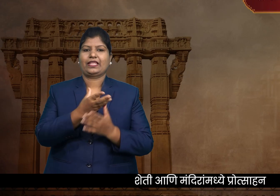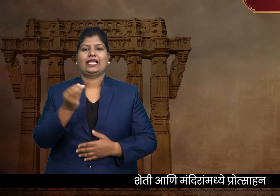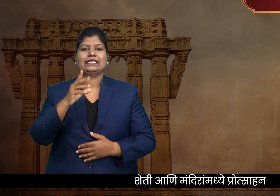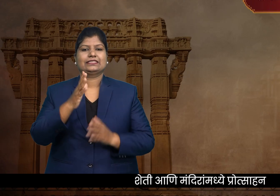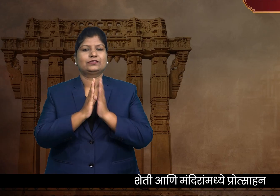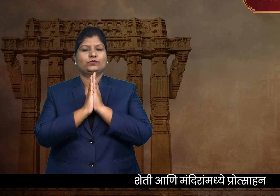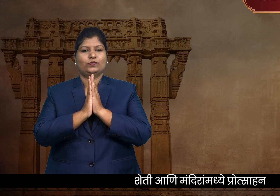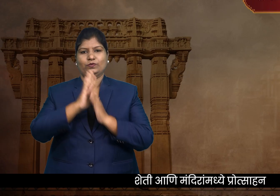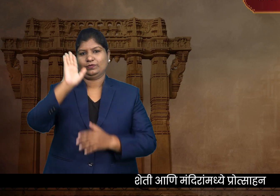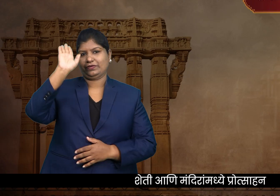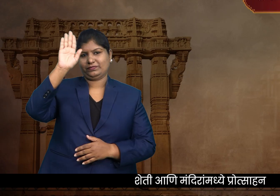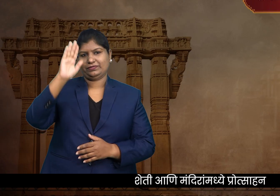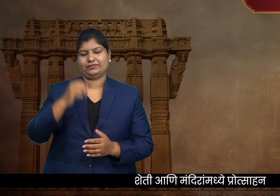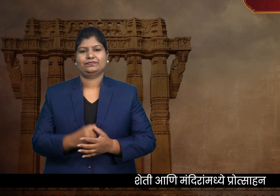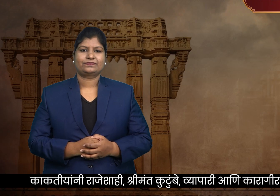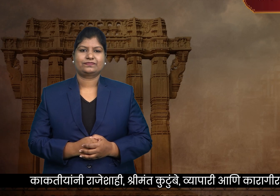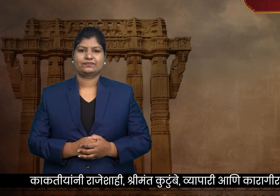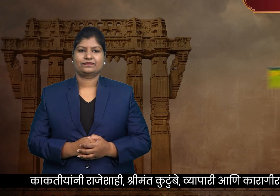प्रोत्साहन.